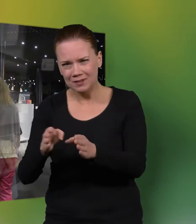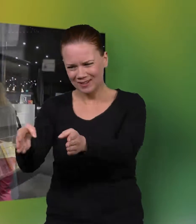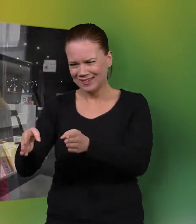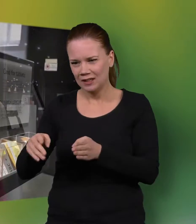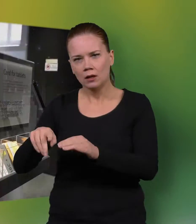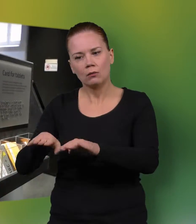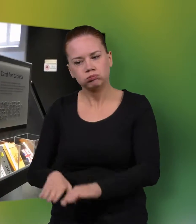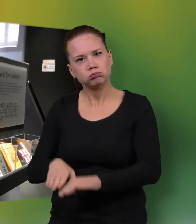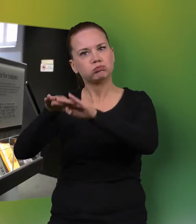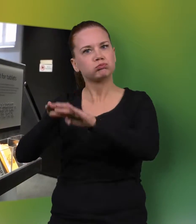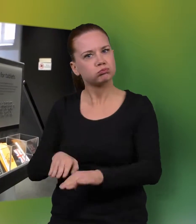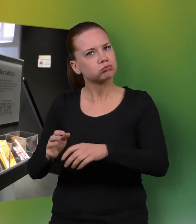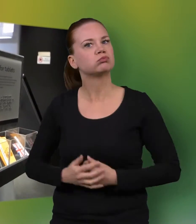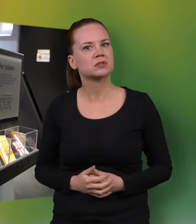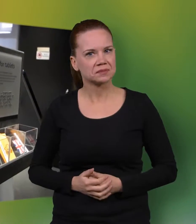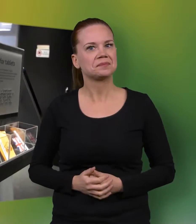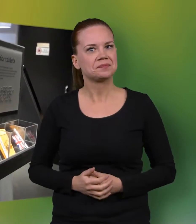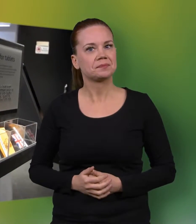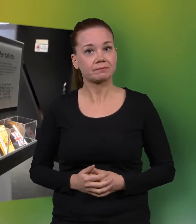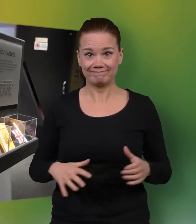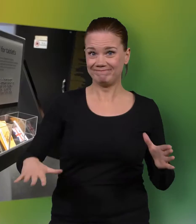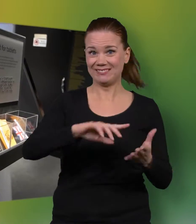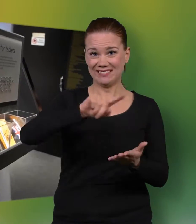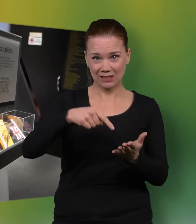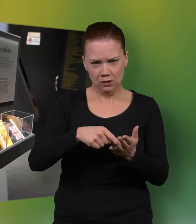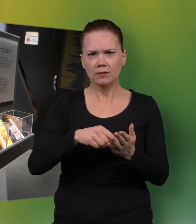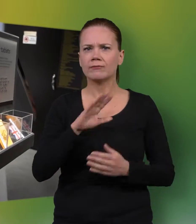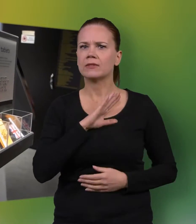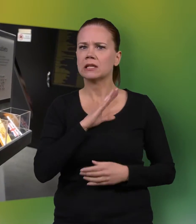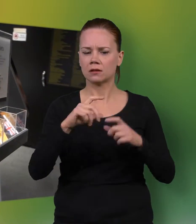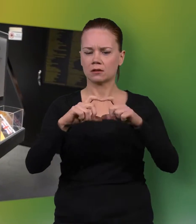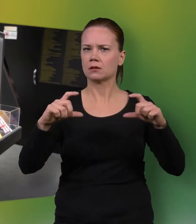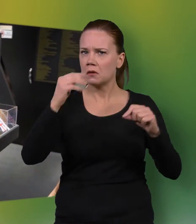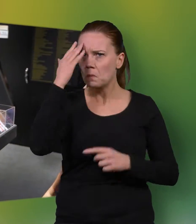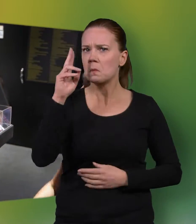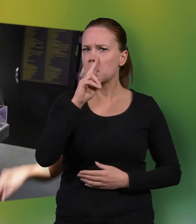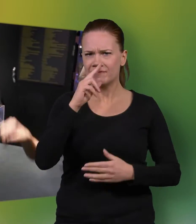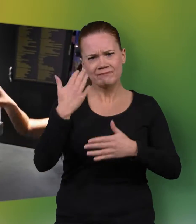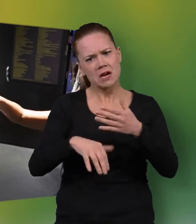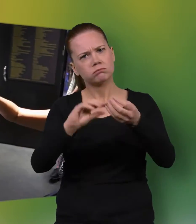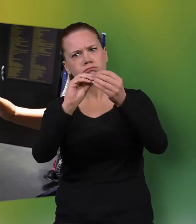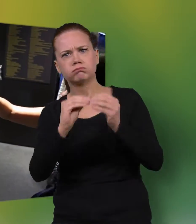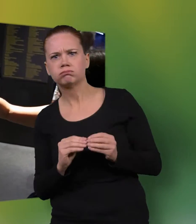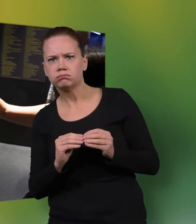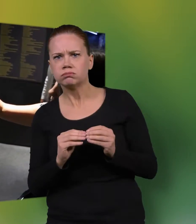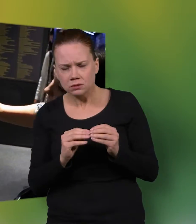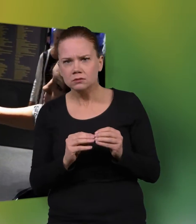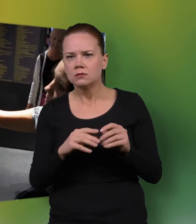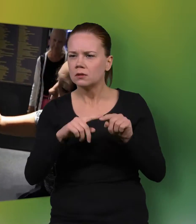som behöver. I centralen finns det färdigprogrammerade kort du kan låna till vårt informationssystem som finns vid varje installation i